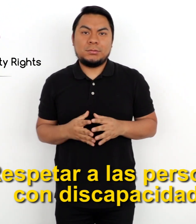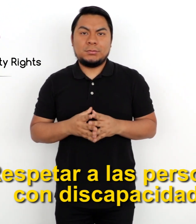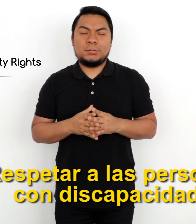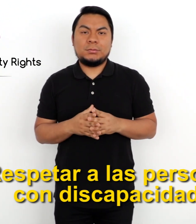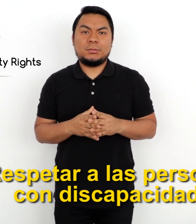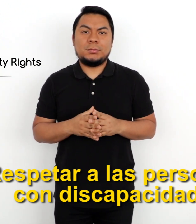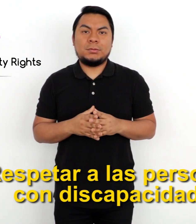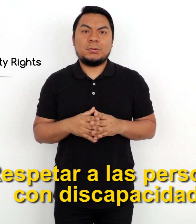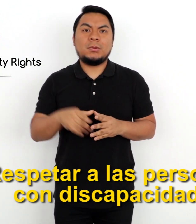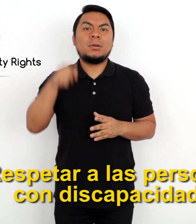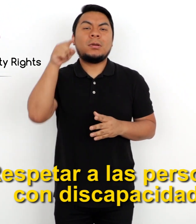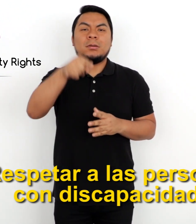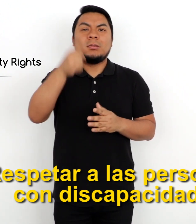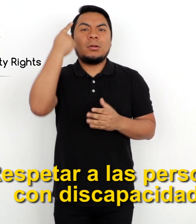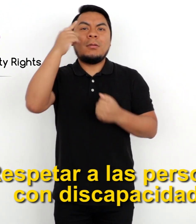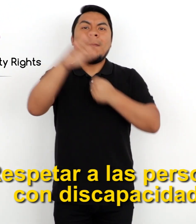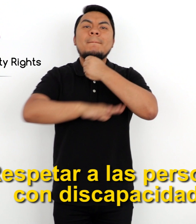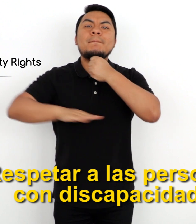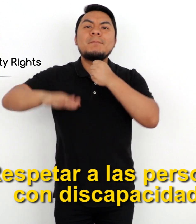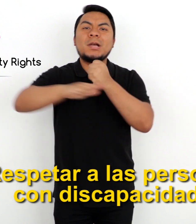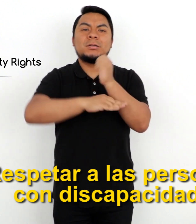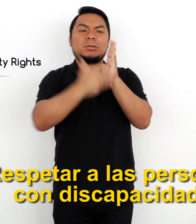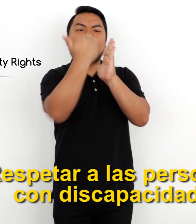RESPETAR A LAS PERSONAS CON DISCAPACIDAD